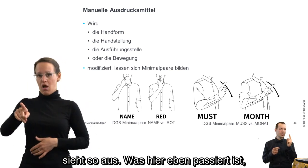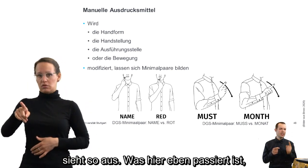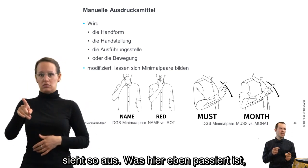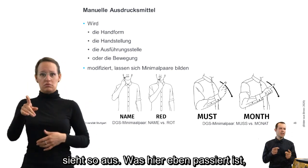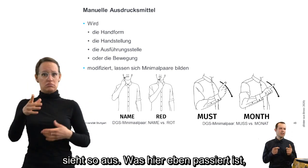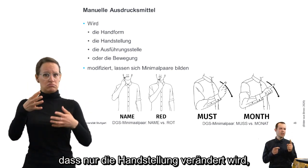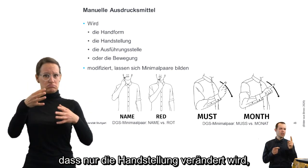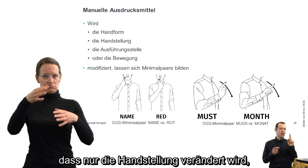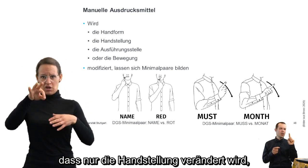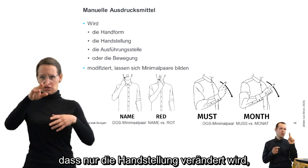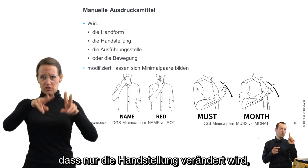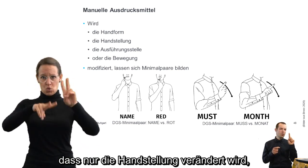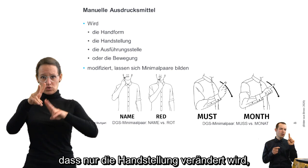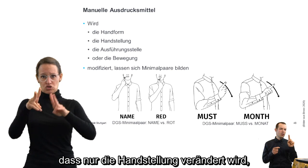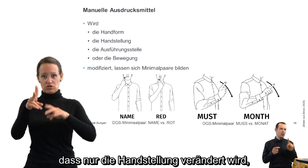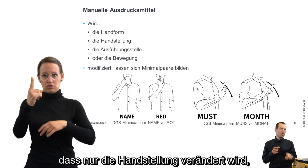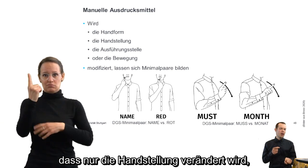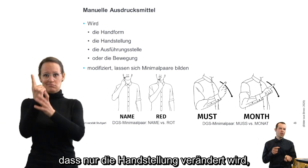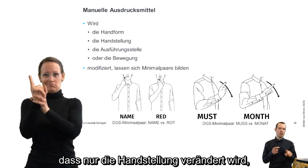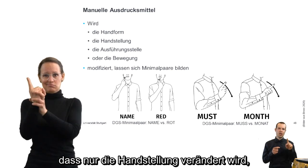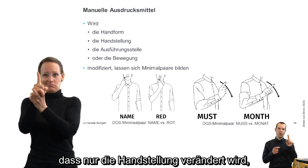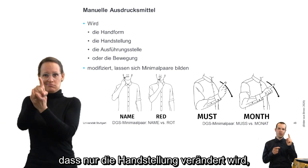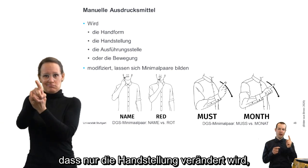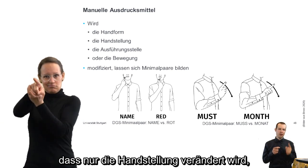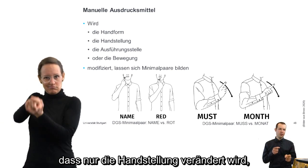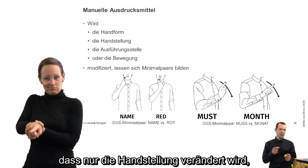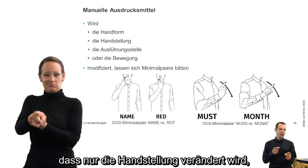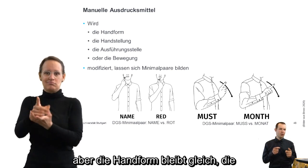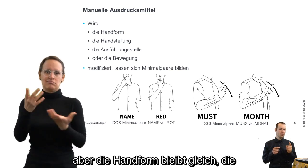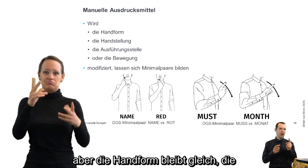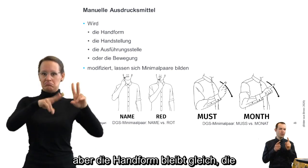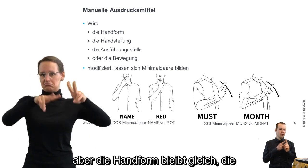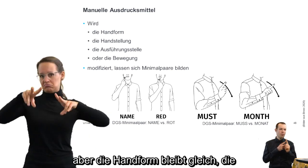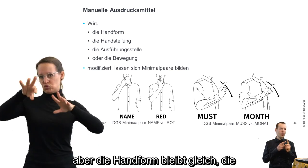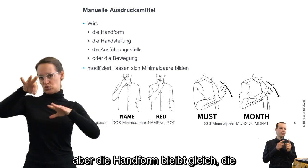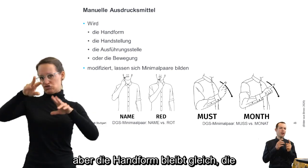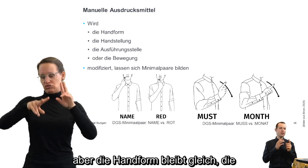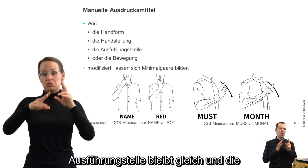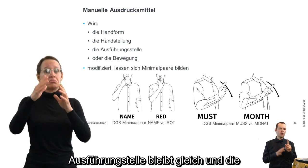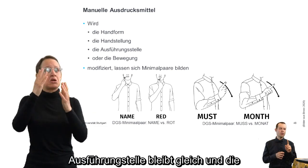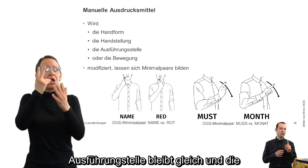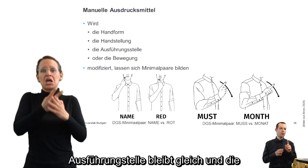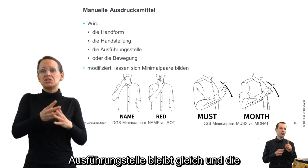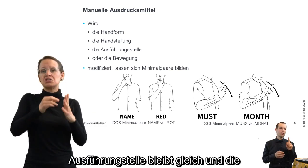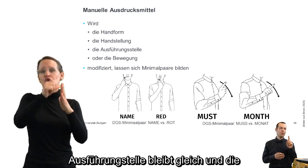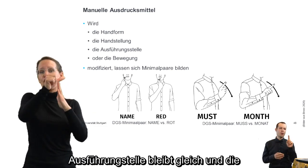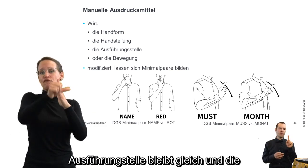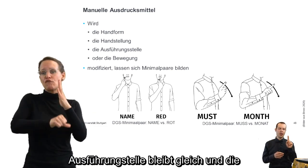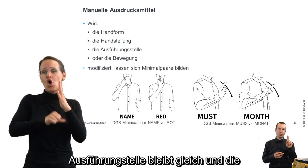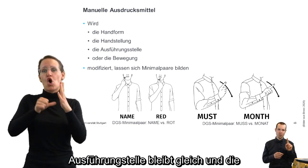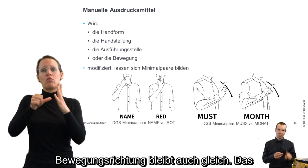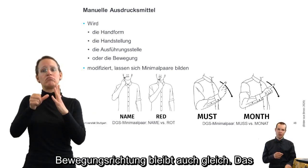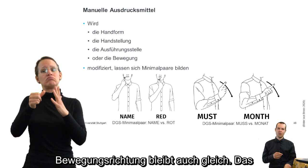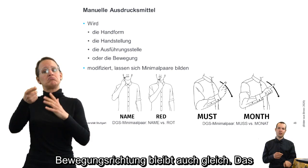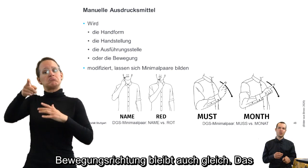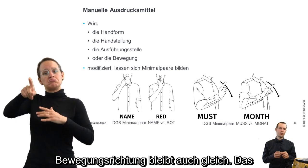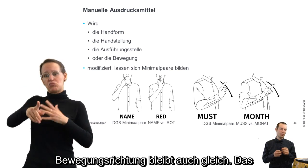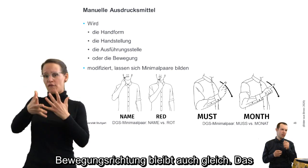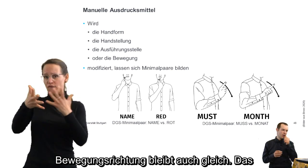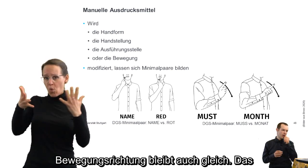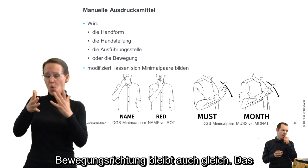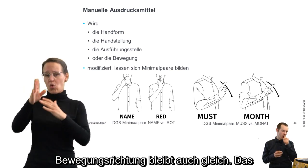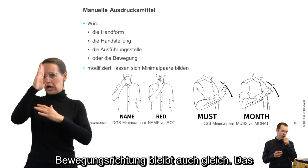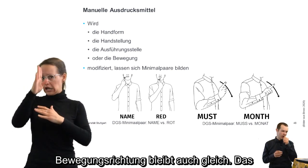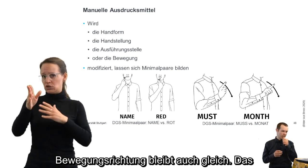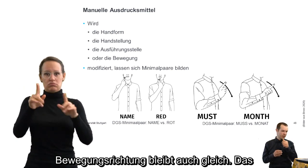hier eben passiert ist, dass nur die Handstellung verändert wird. Aber die Handform bleibt gleich, die Ausführungsstelle bleibt gleich und die Bewegungsrichtung